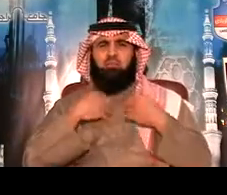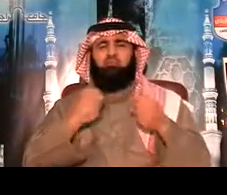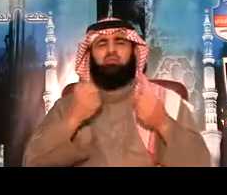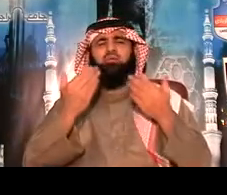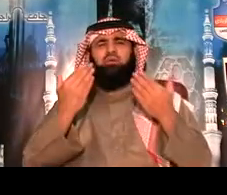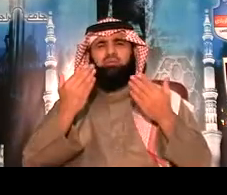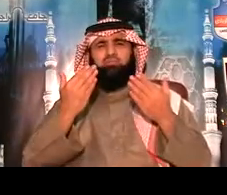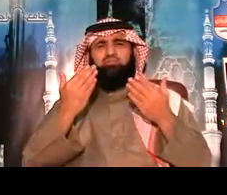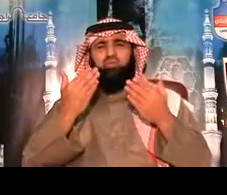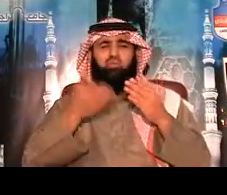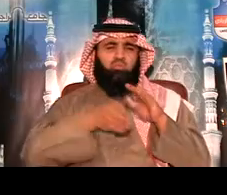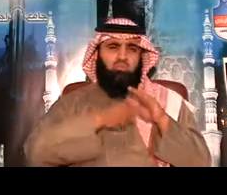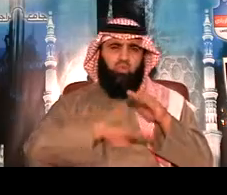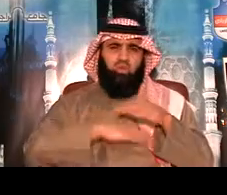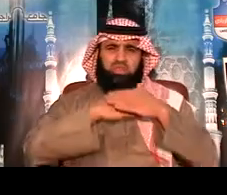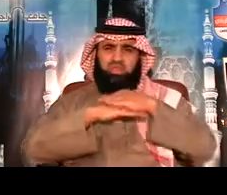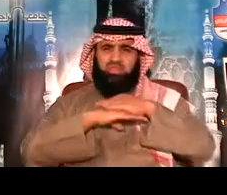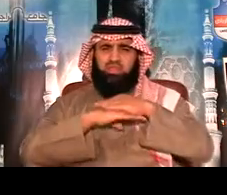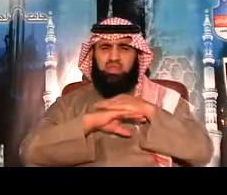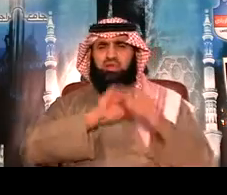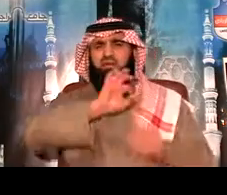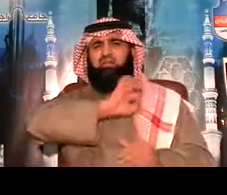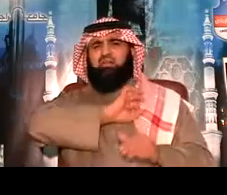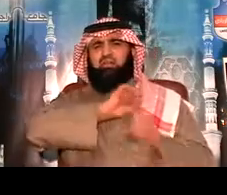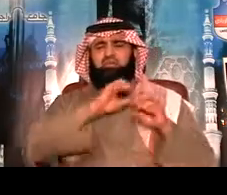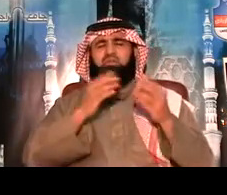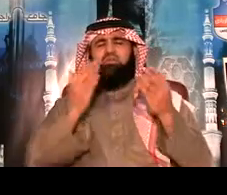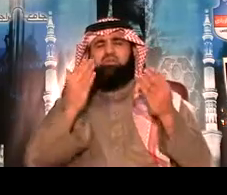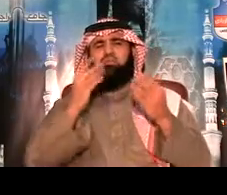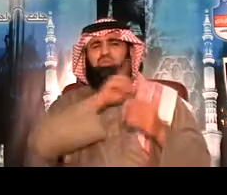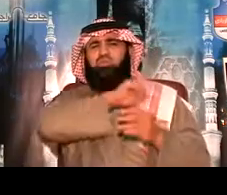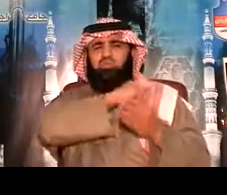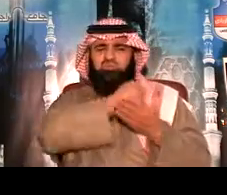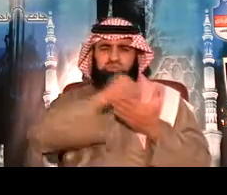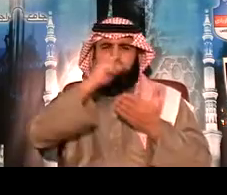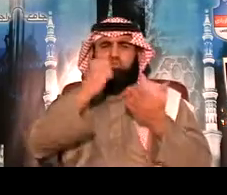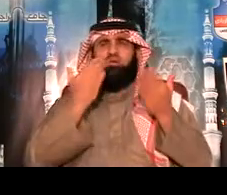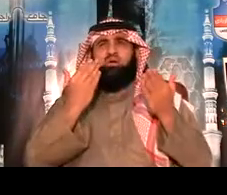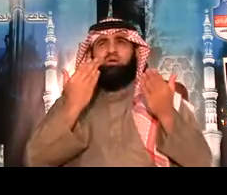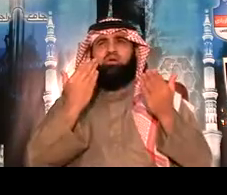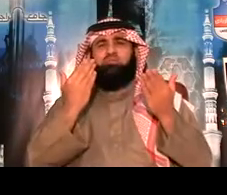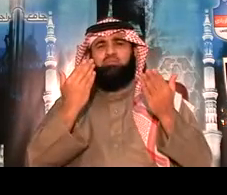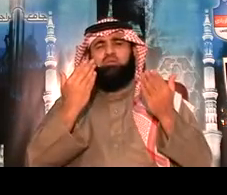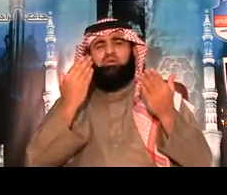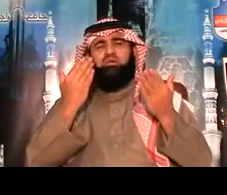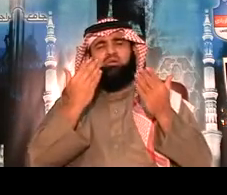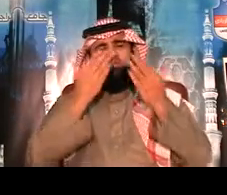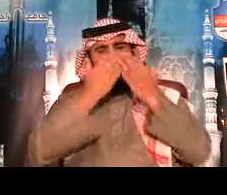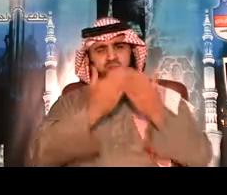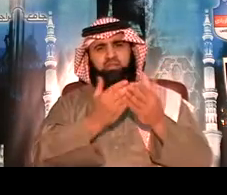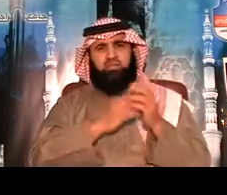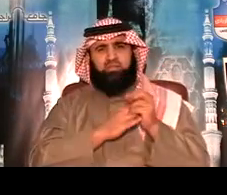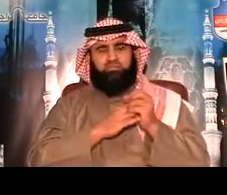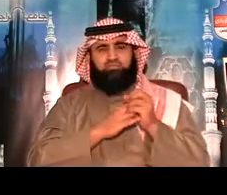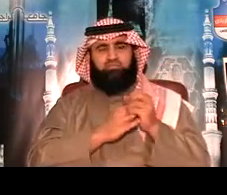اشف مرضانا وارحم موتانا. اللهم اغفر لهم وارحمهم وعافهم واعف عنهم، وارحمنا إذا صرنا إلى